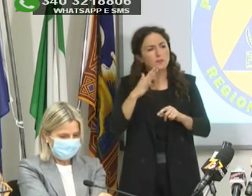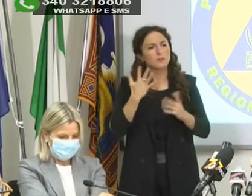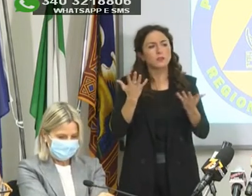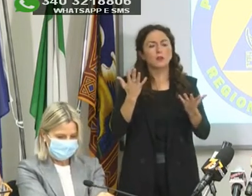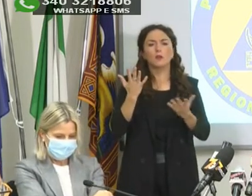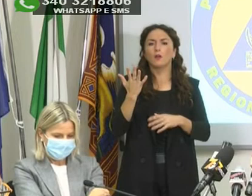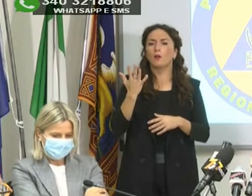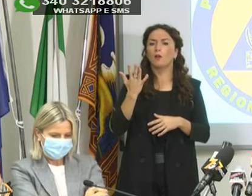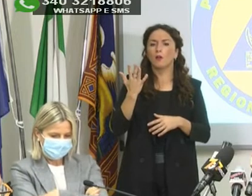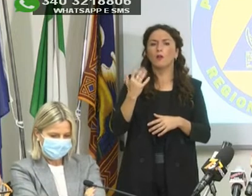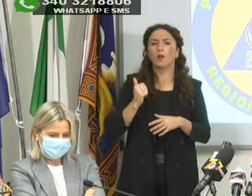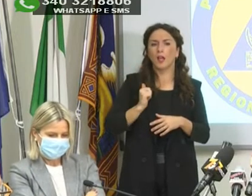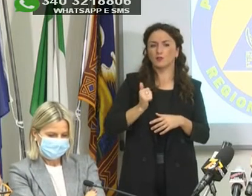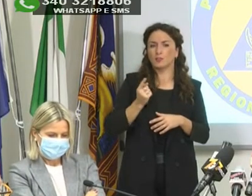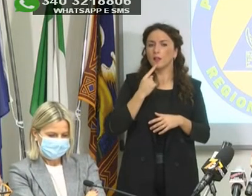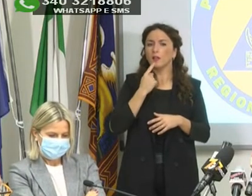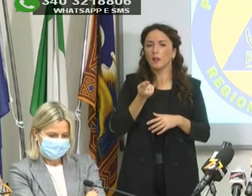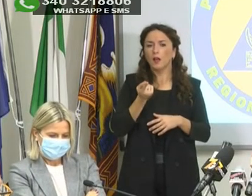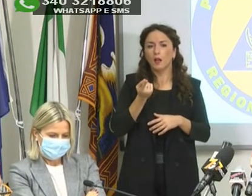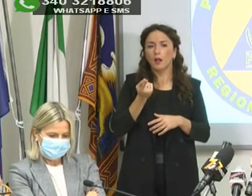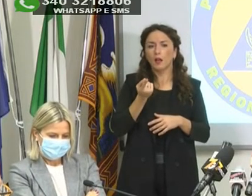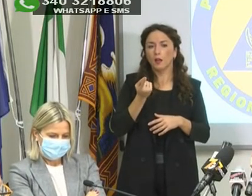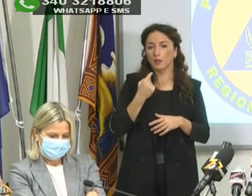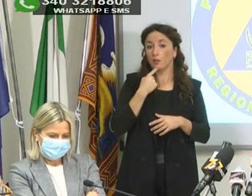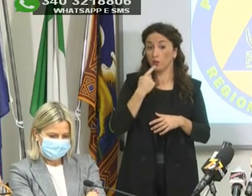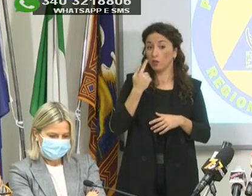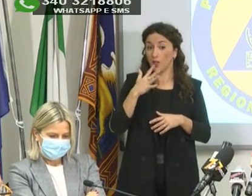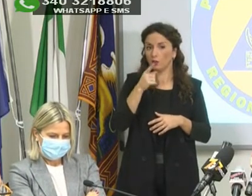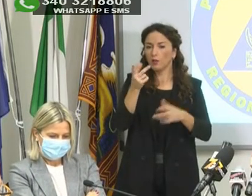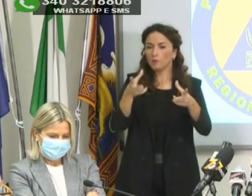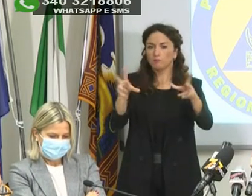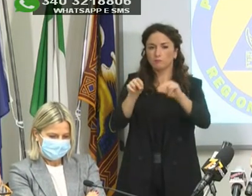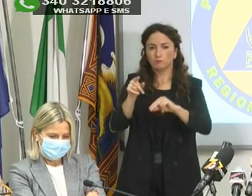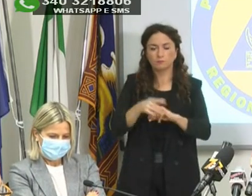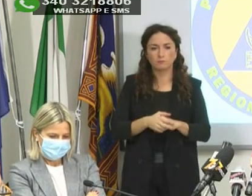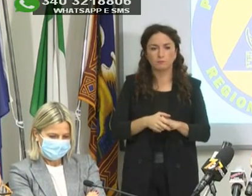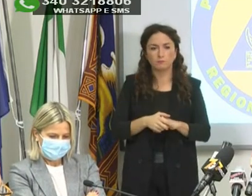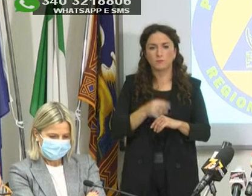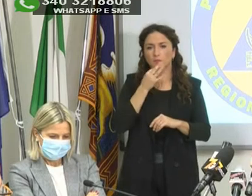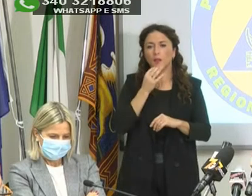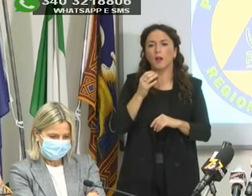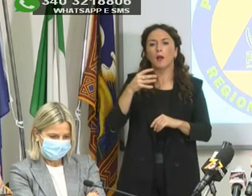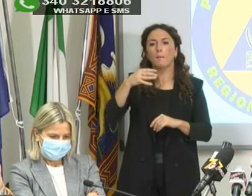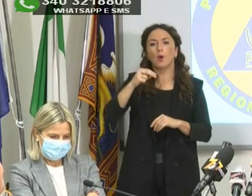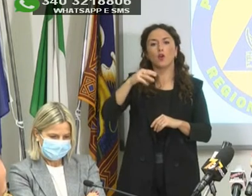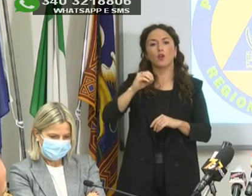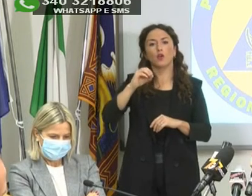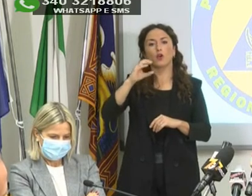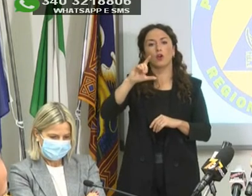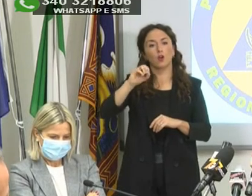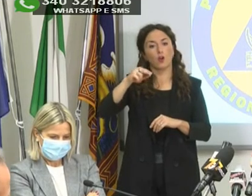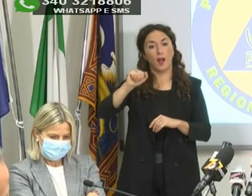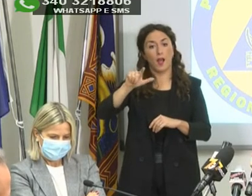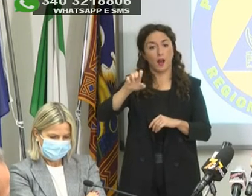l'ho vista per caso, in cui si dicevano le cose che vi ho anticipato io, nel senso che sembra che il monoclonale nella cura del